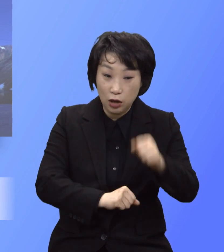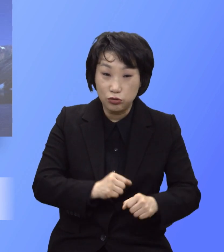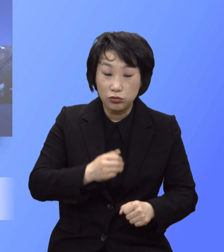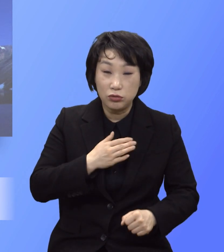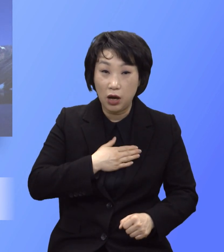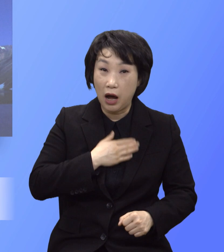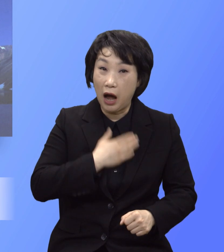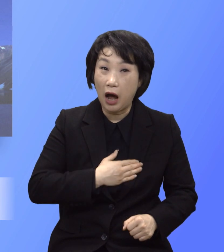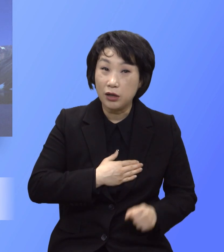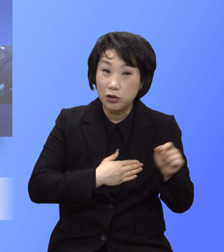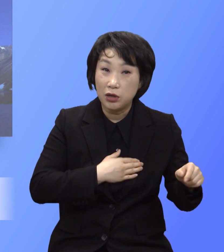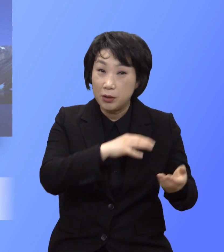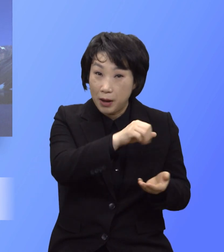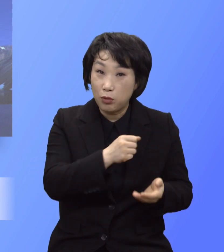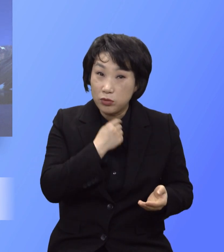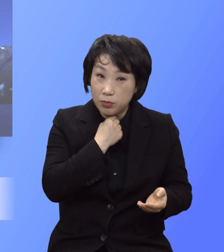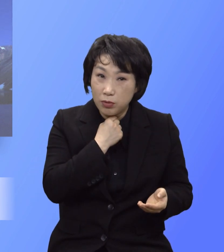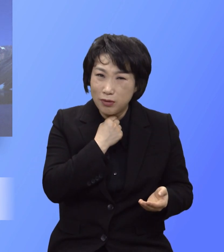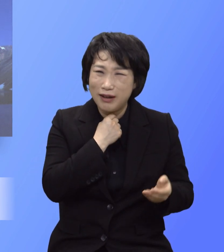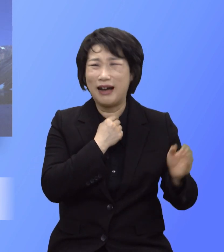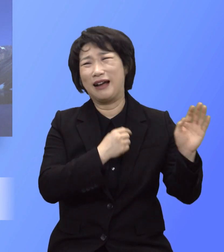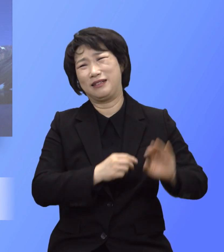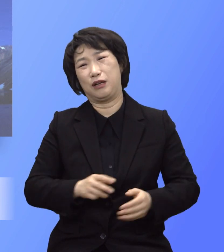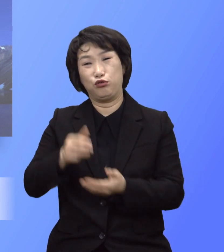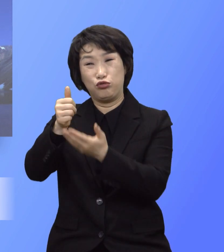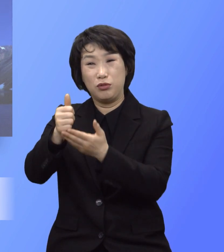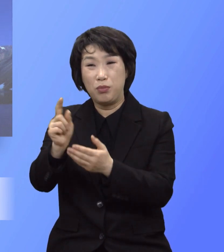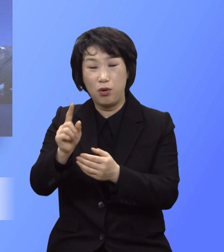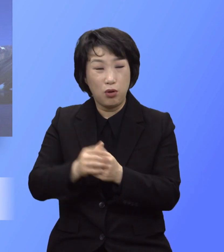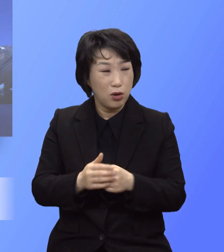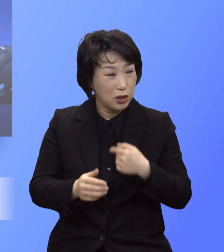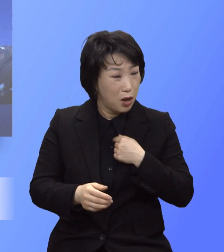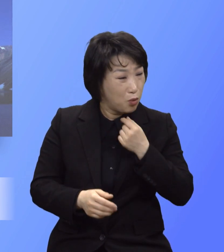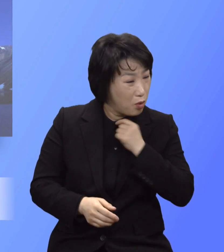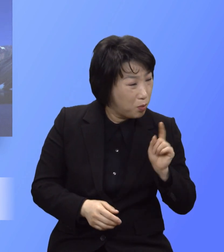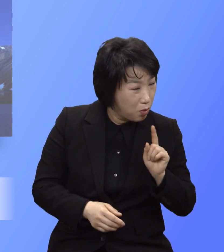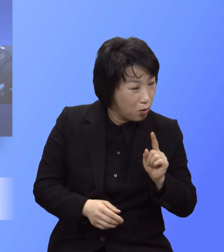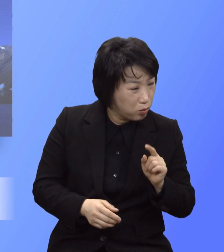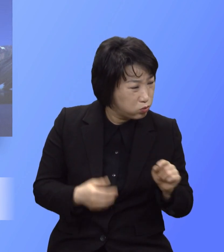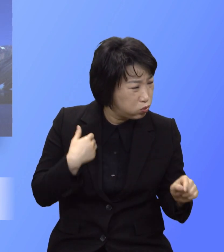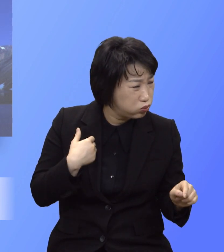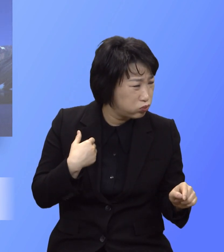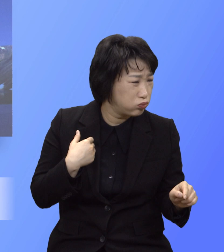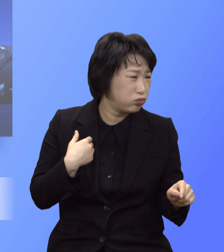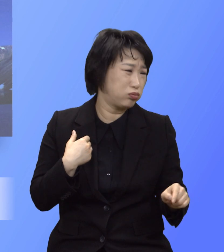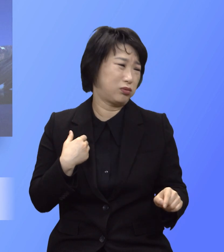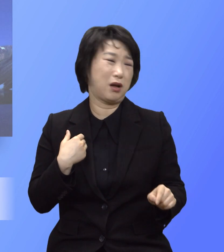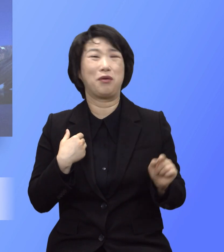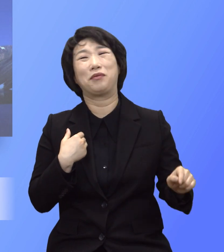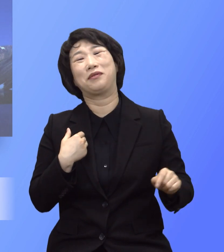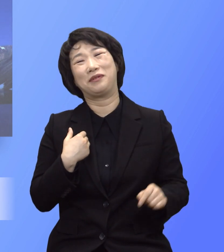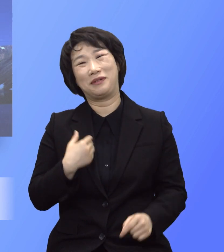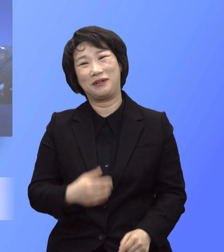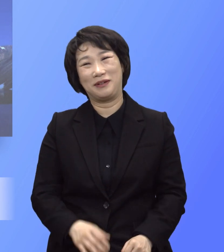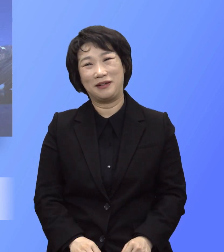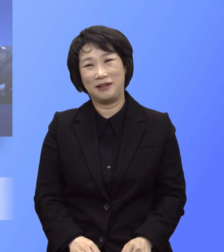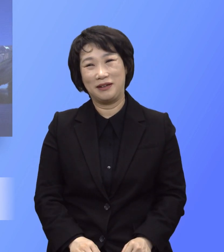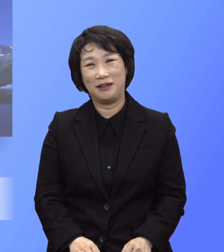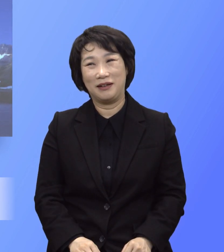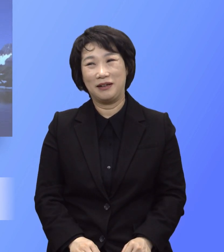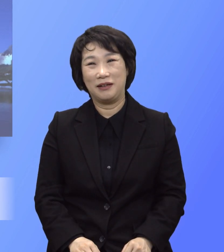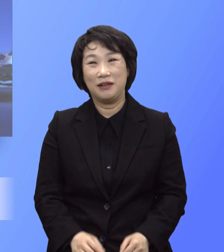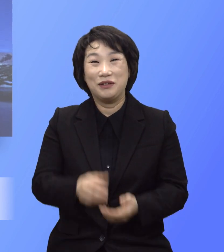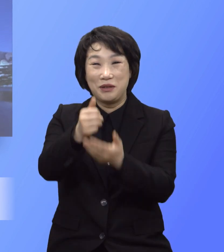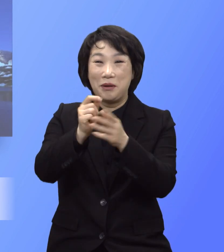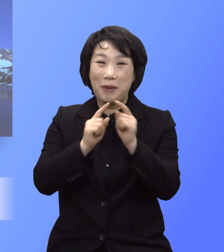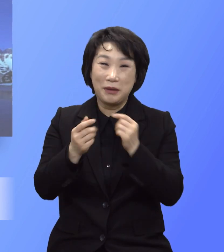내가 아는 것을 얻으려고 한다면 주님은 네가 뭘 구하는지 모르겠다는 것입니다. 그래서